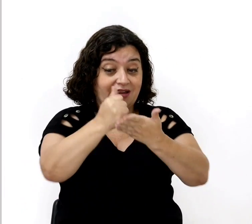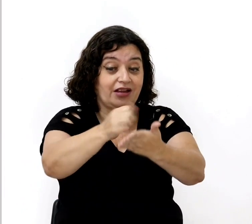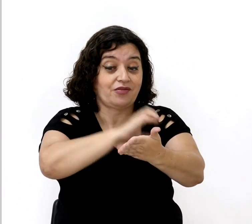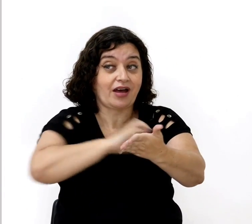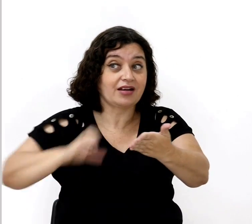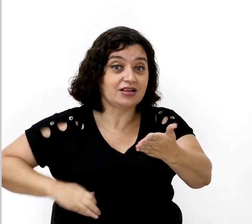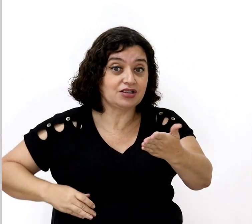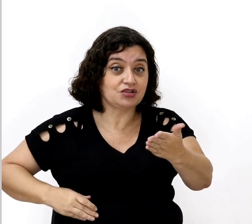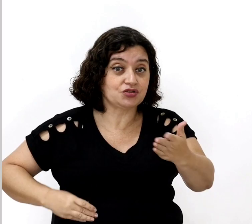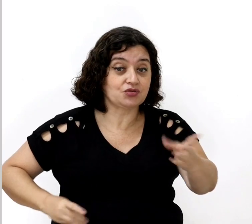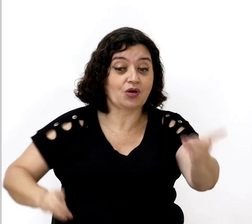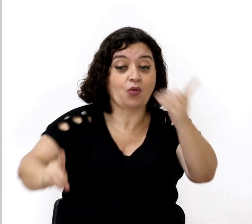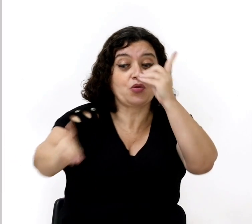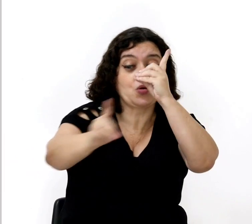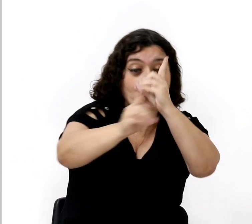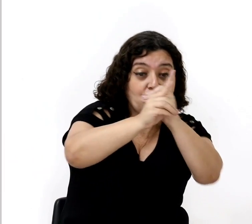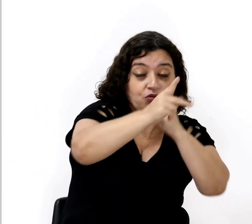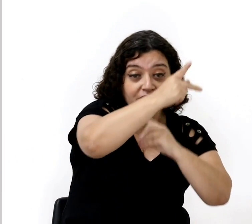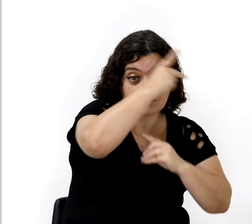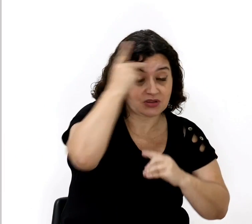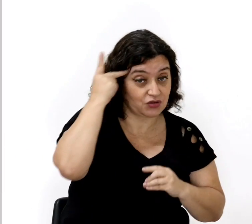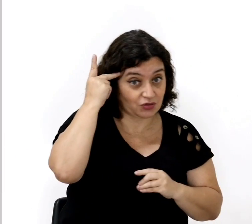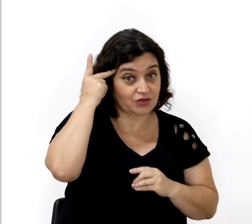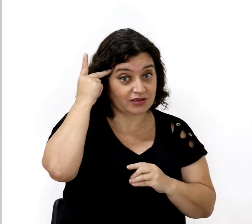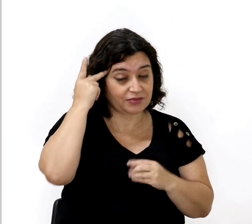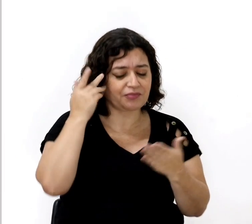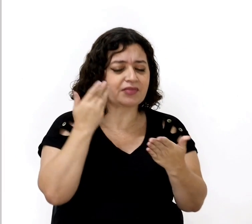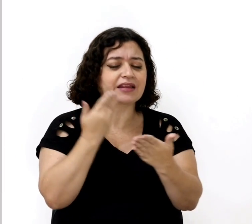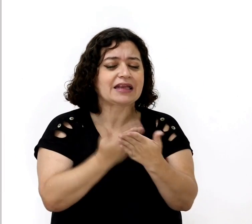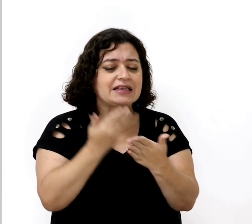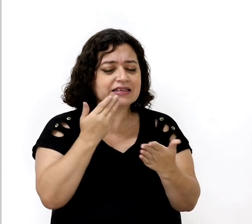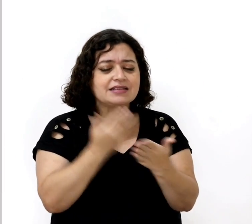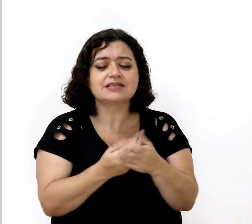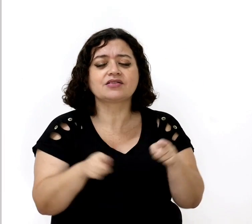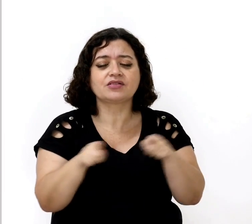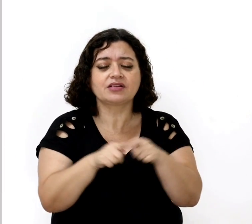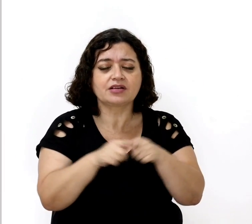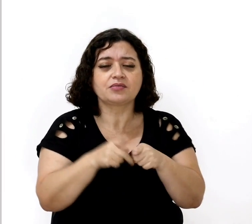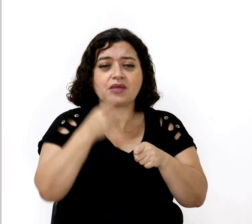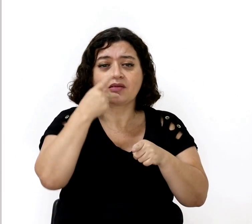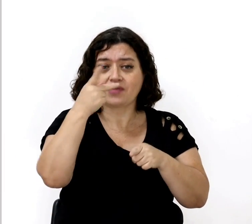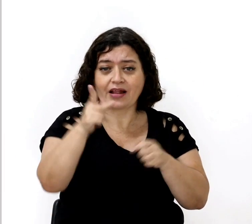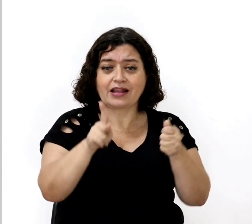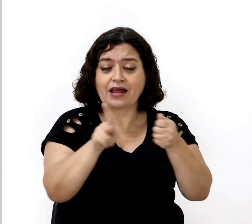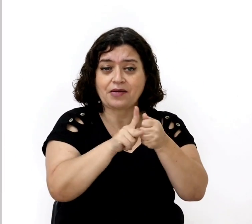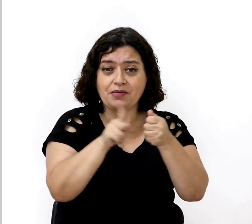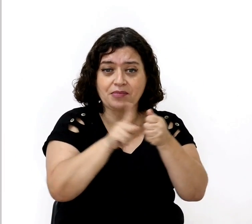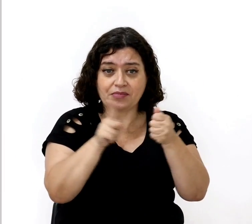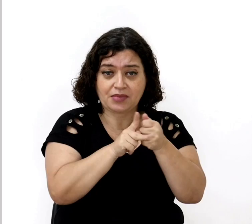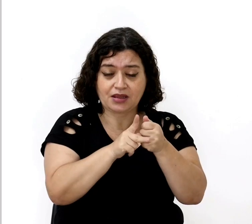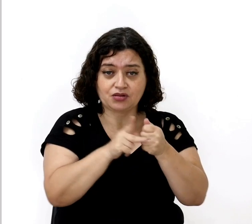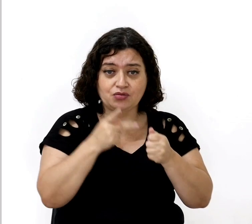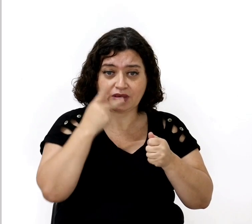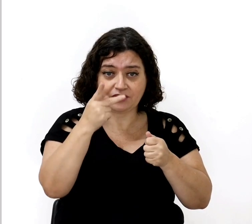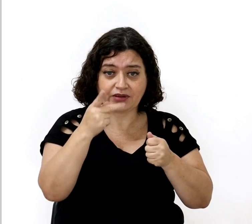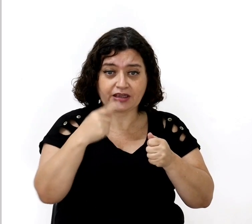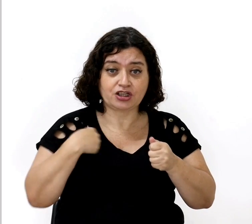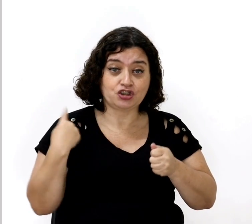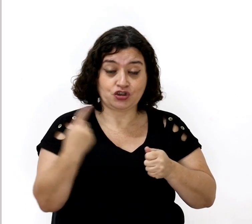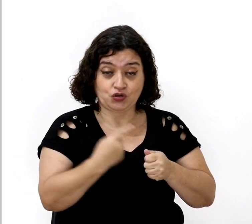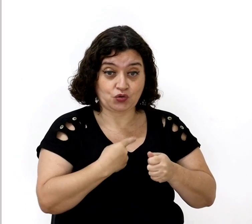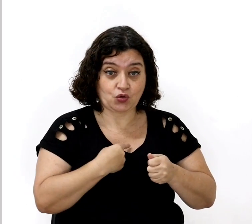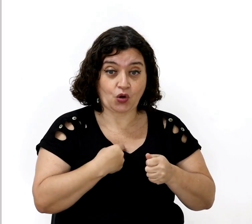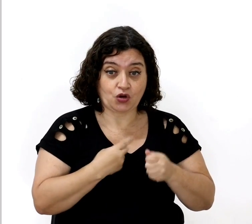a lição fala que Pedro, ao explicar para nós aqui, ele fala sobre a questão da dupla